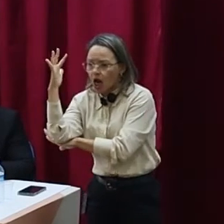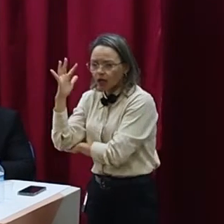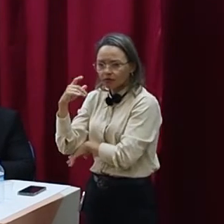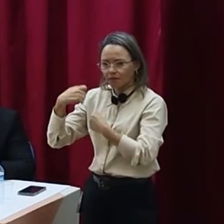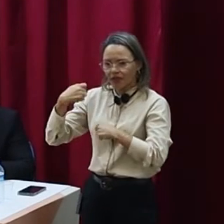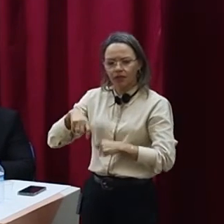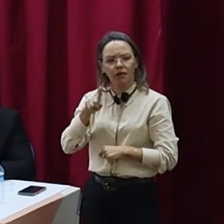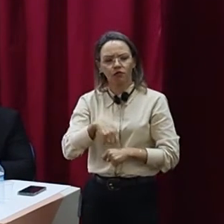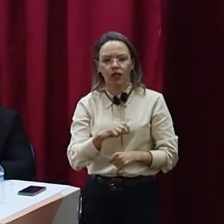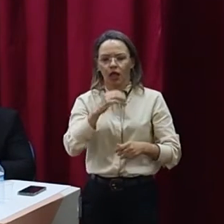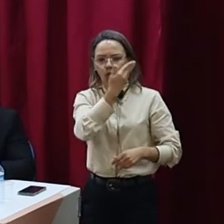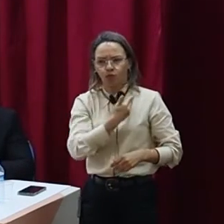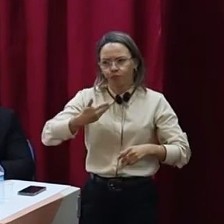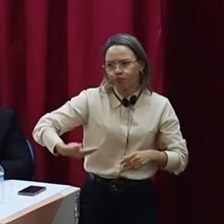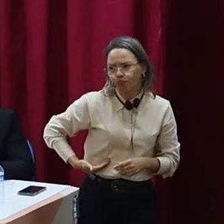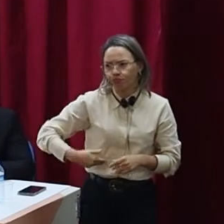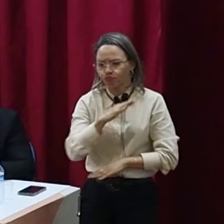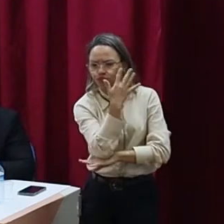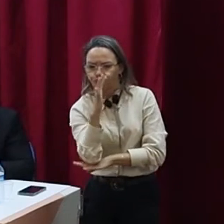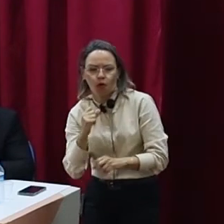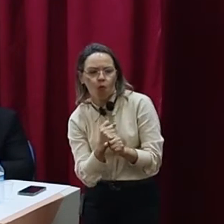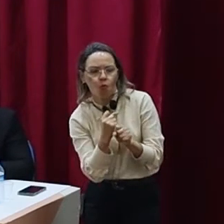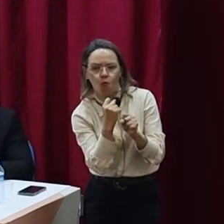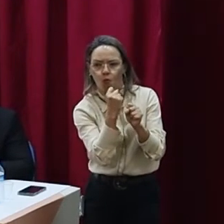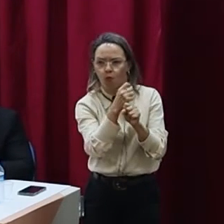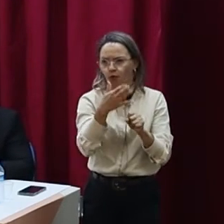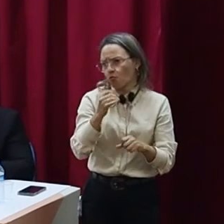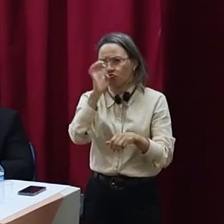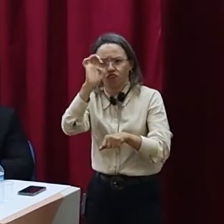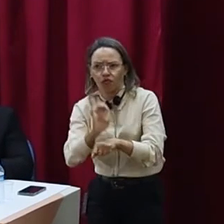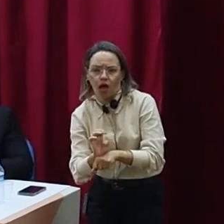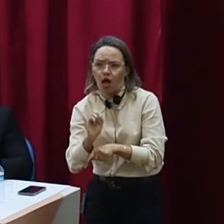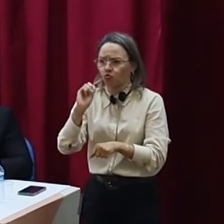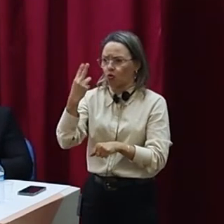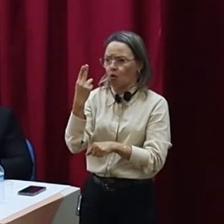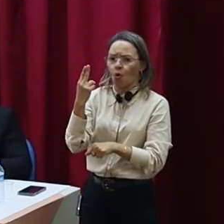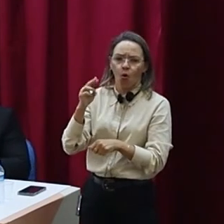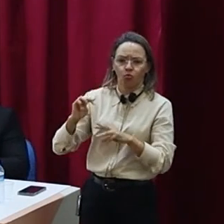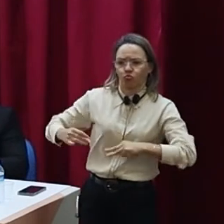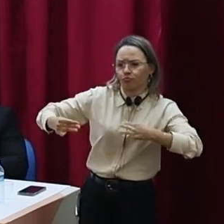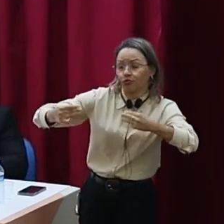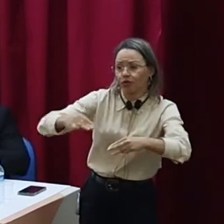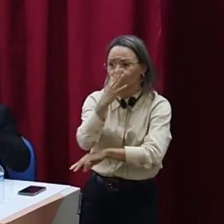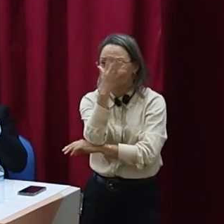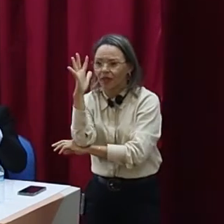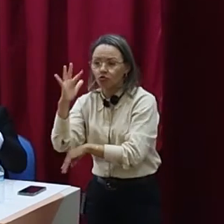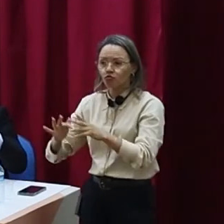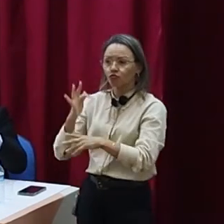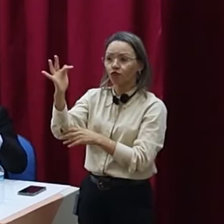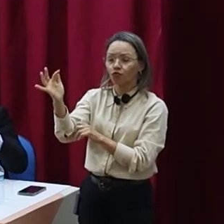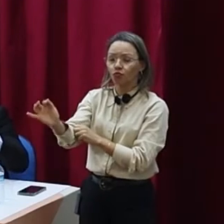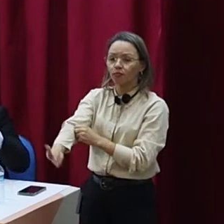uma intervenção pública no meio ambiente, da Secretaria de Estado ou do Ministério do Meio Ambiente, que no